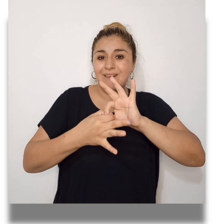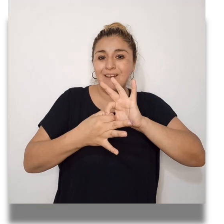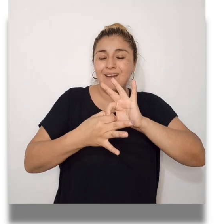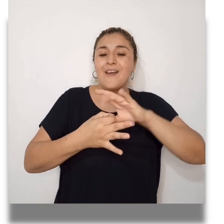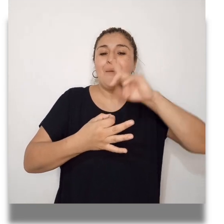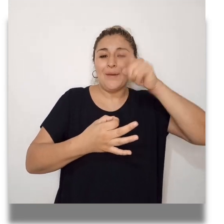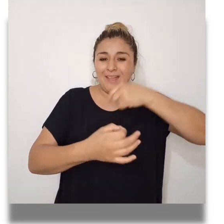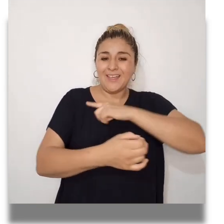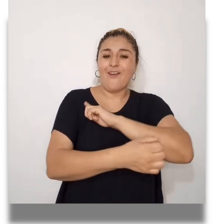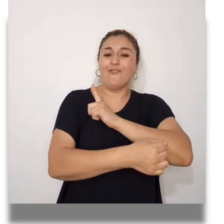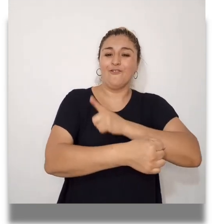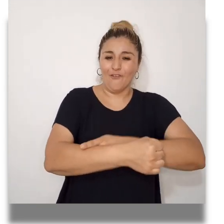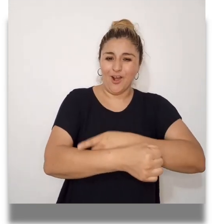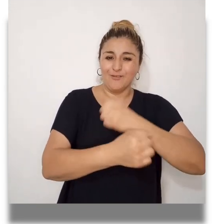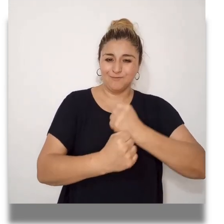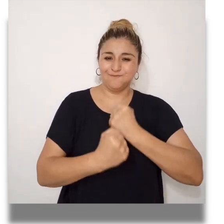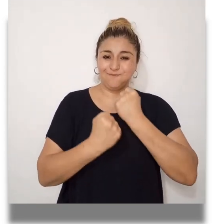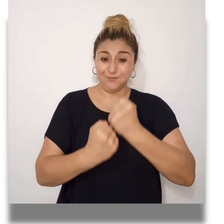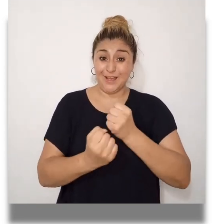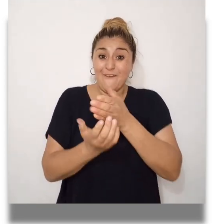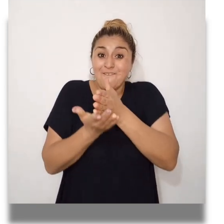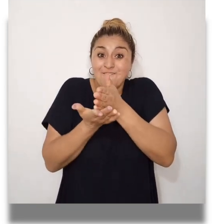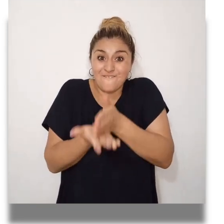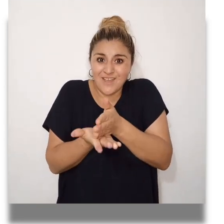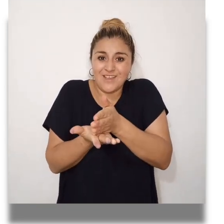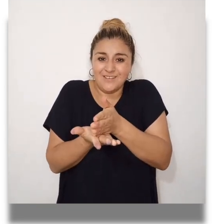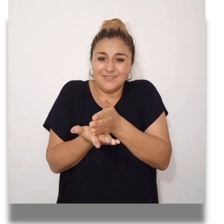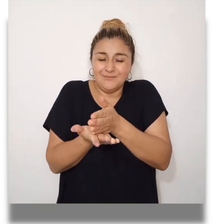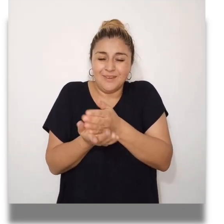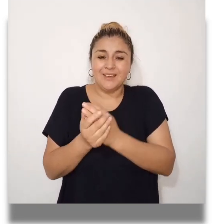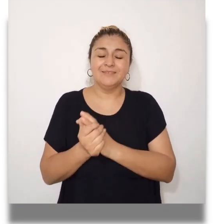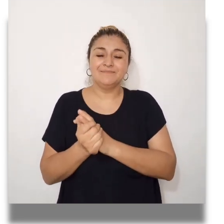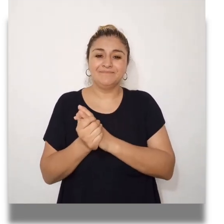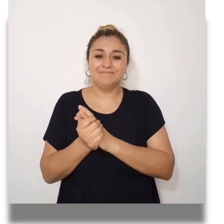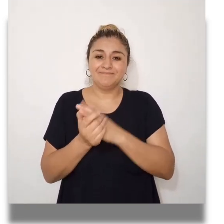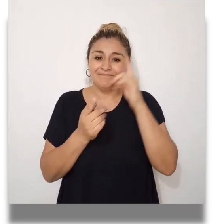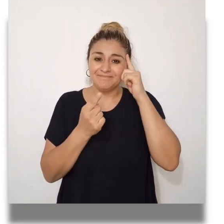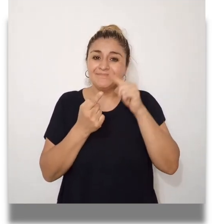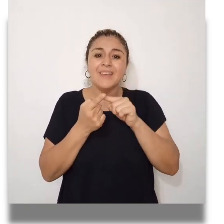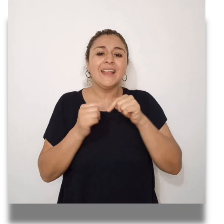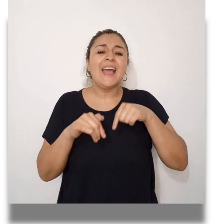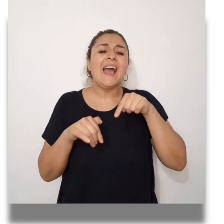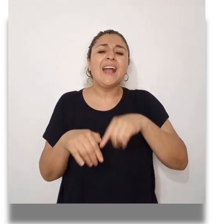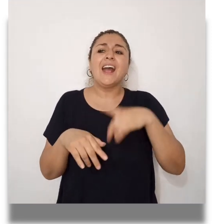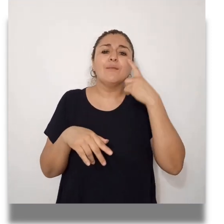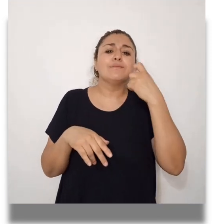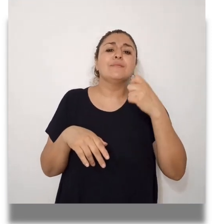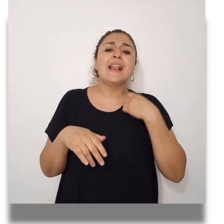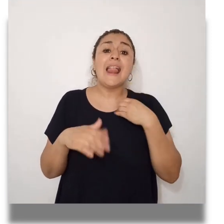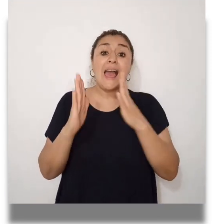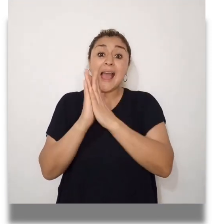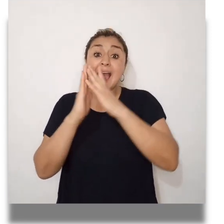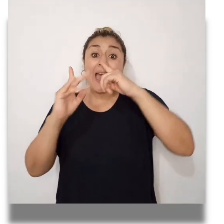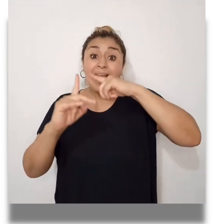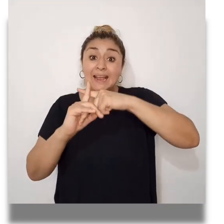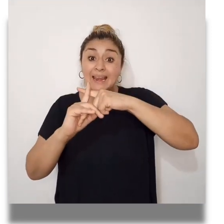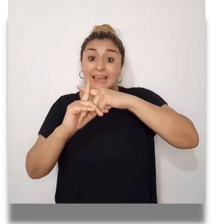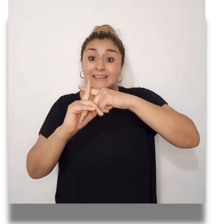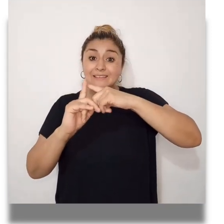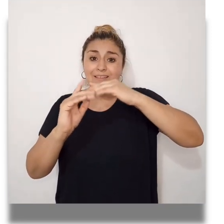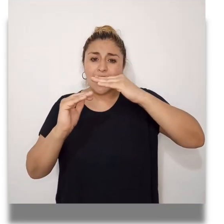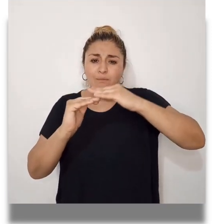L'église grandit. La iglesia crecía. Parce que elle s'édifiait. Porque se